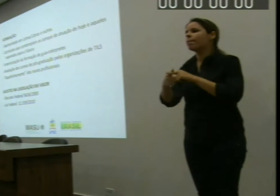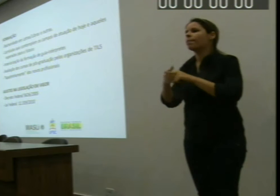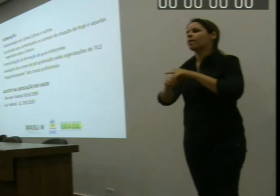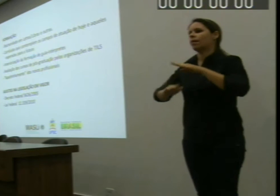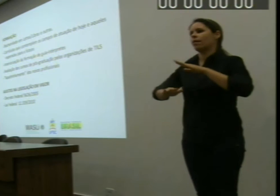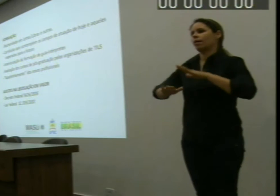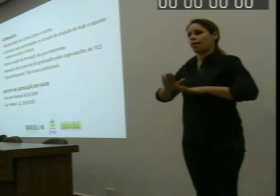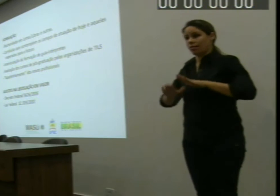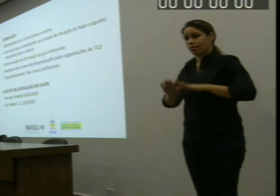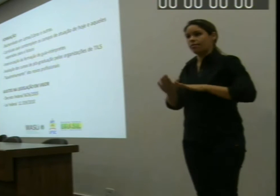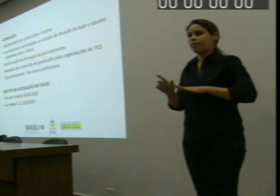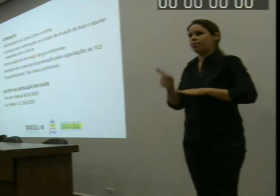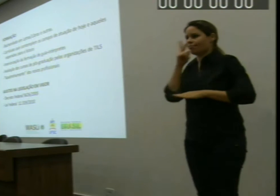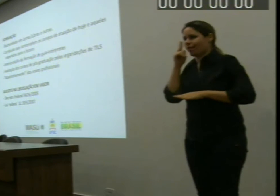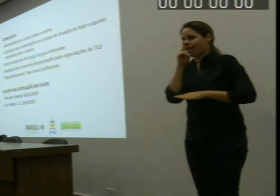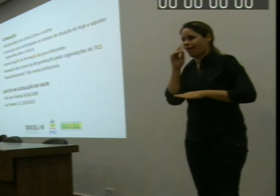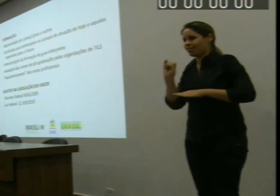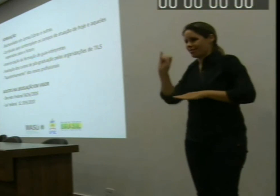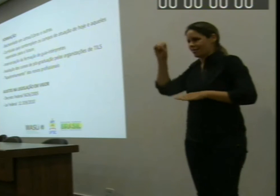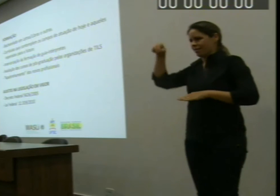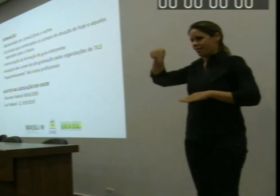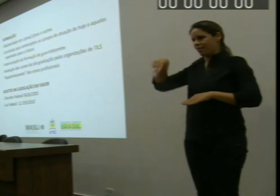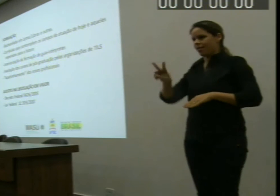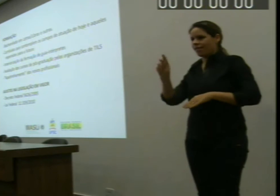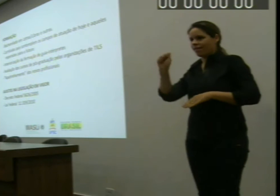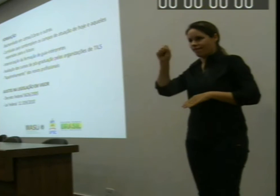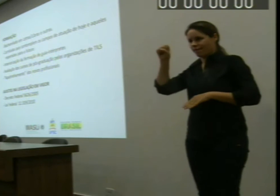que contaminam a nossa nossa área